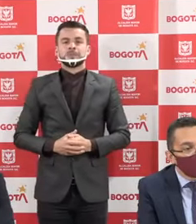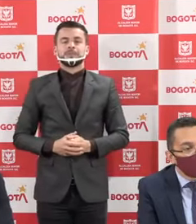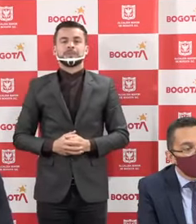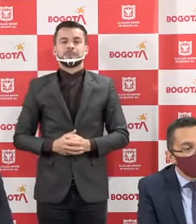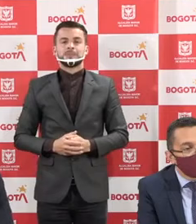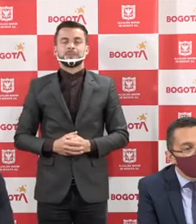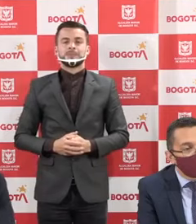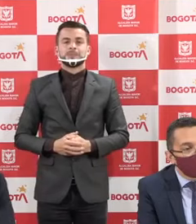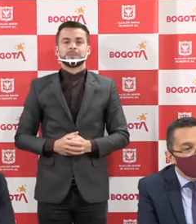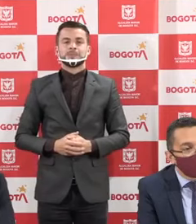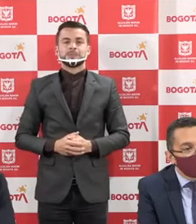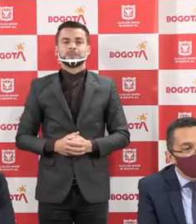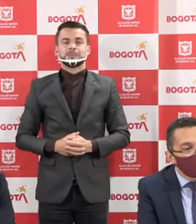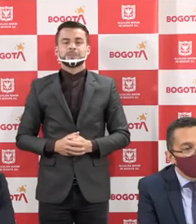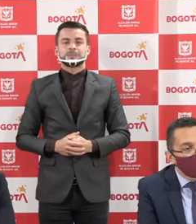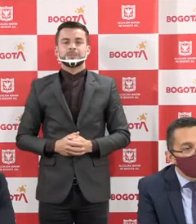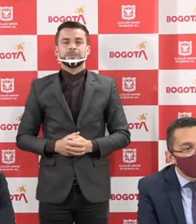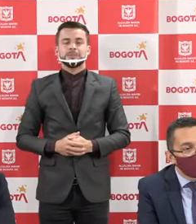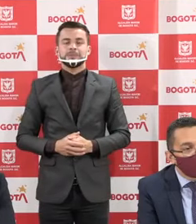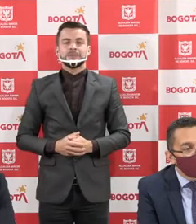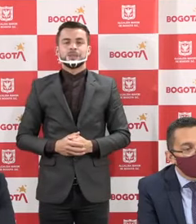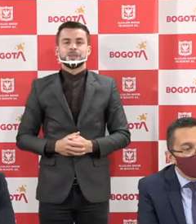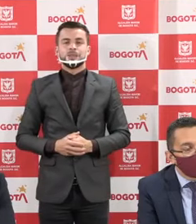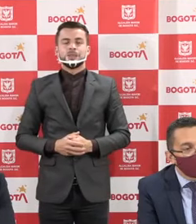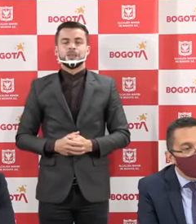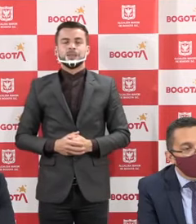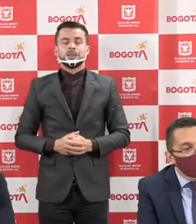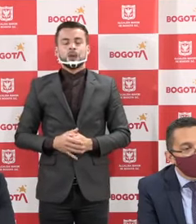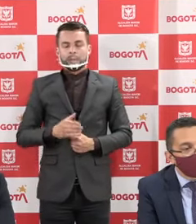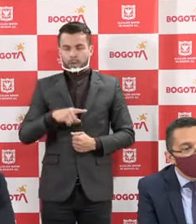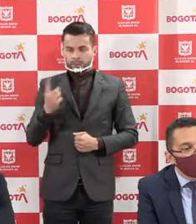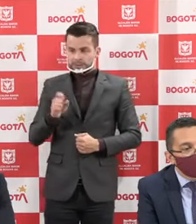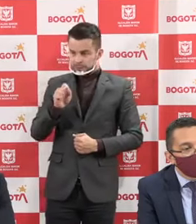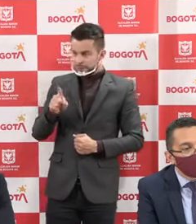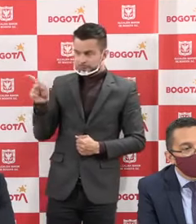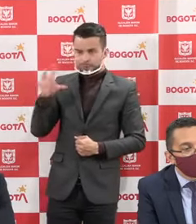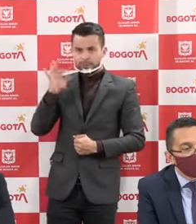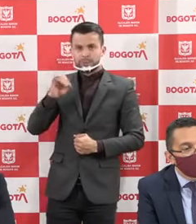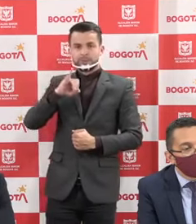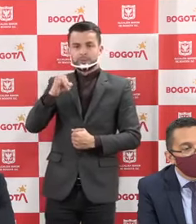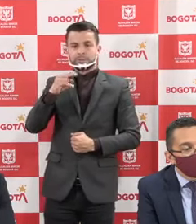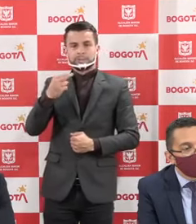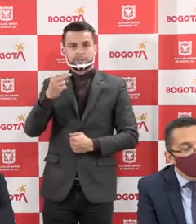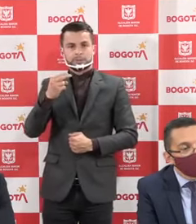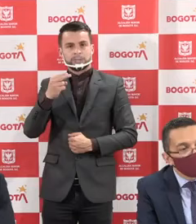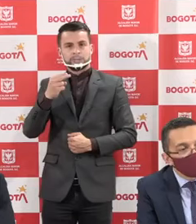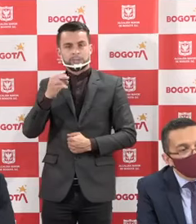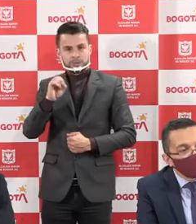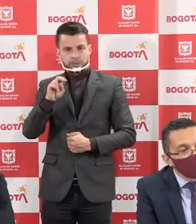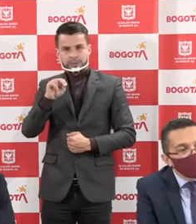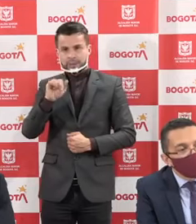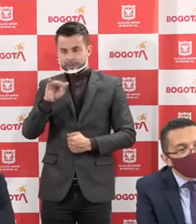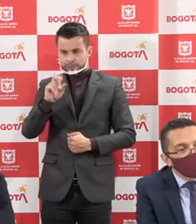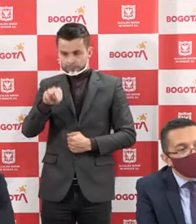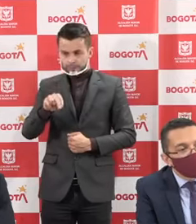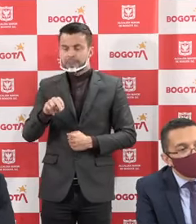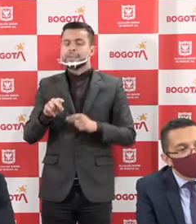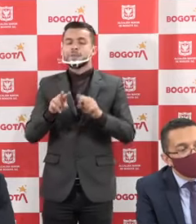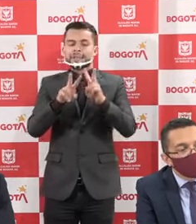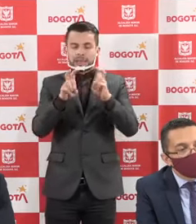no os preguntan de la revista impacta jonathan nos pregunta frente a la reapertura del sector hotelero